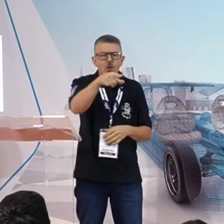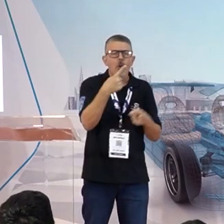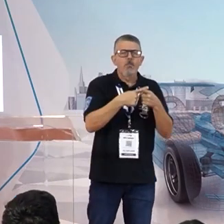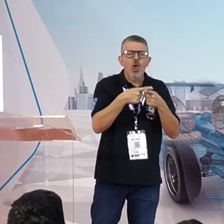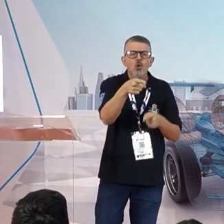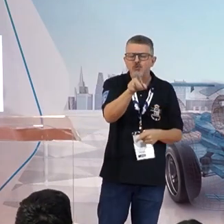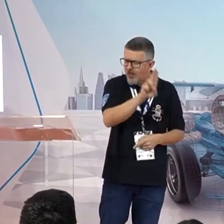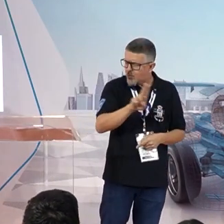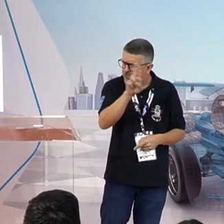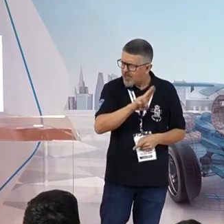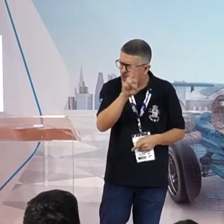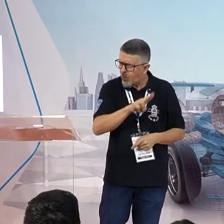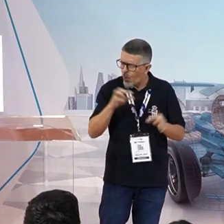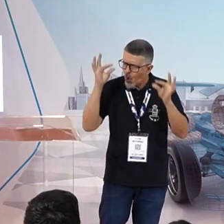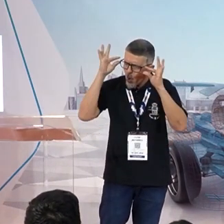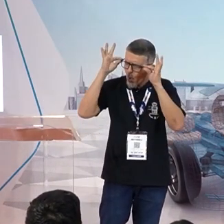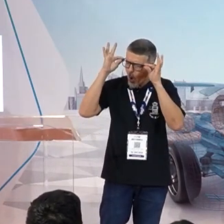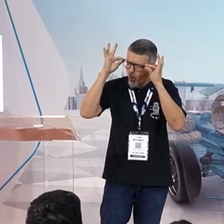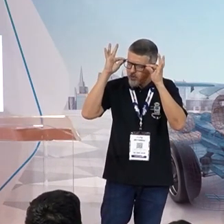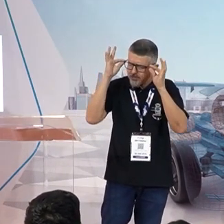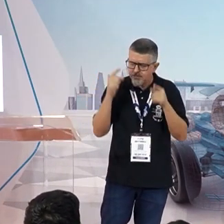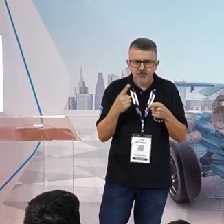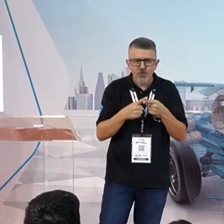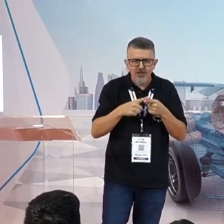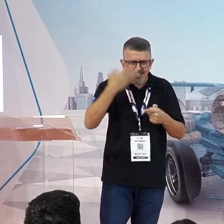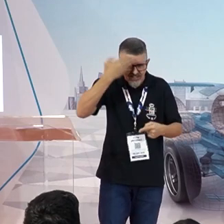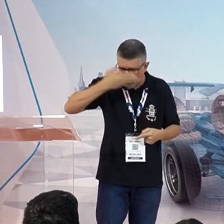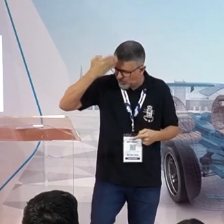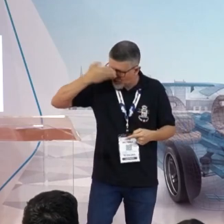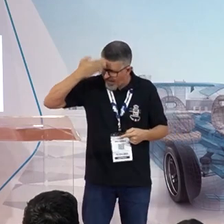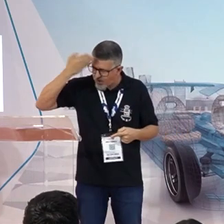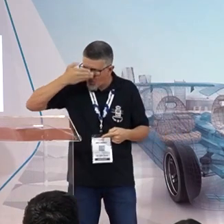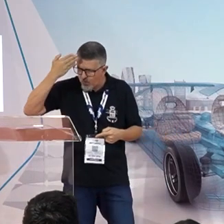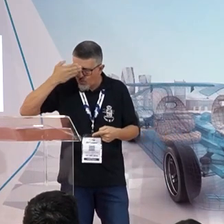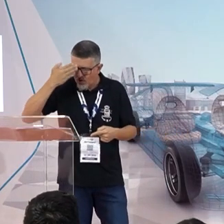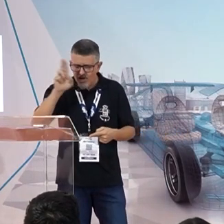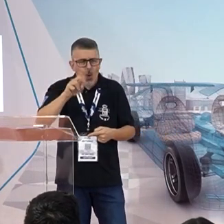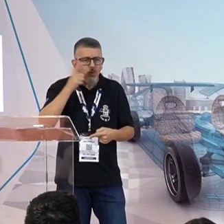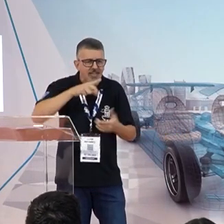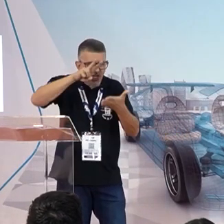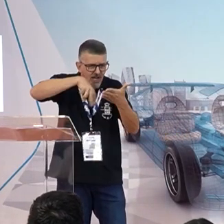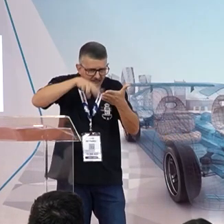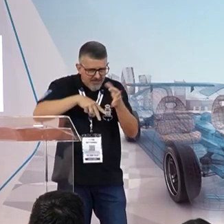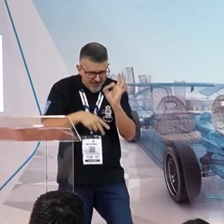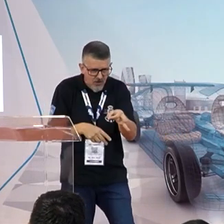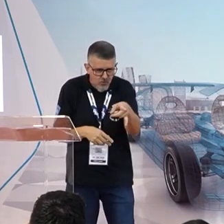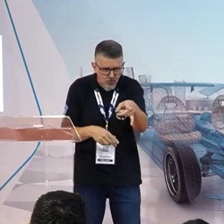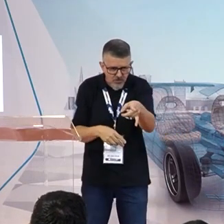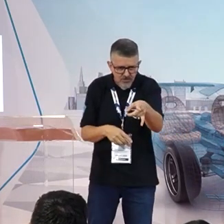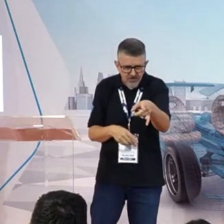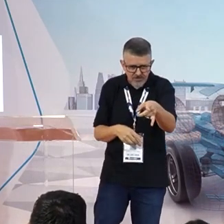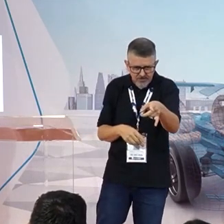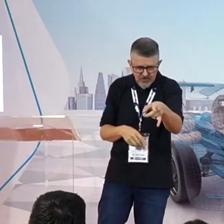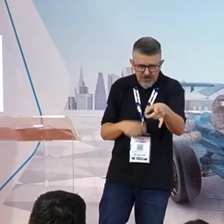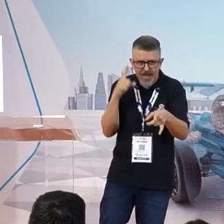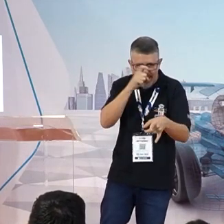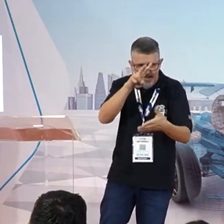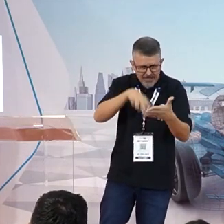Deixa eu perguntar, por que que você usa óculos? Você não enxerga direito, né? Você tem dificuldade pra